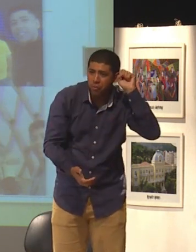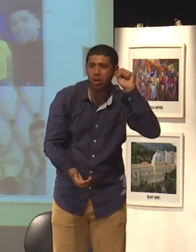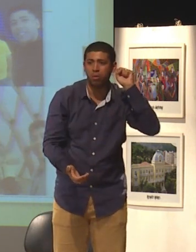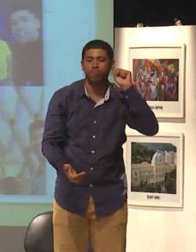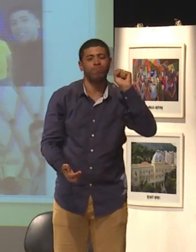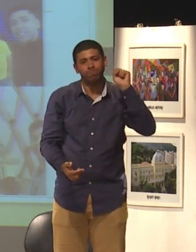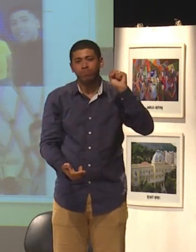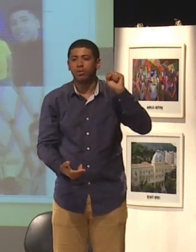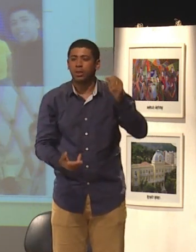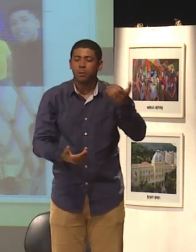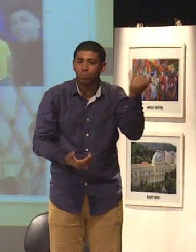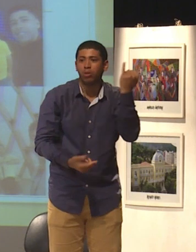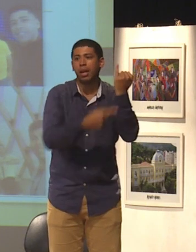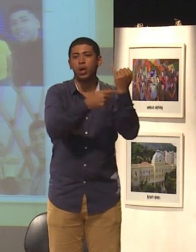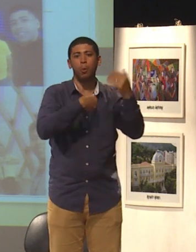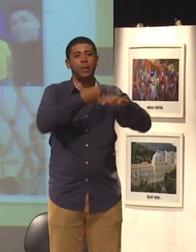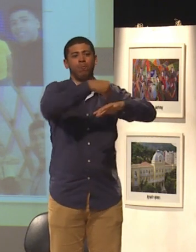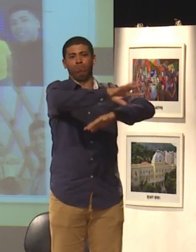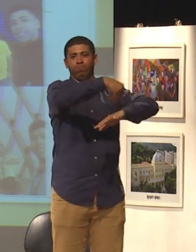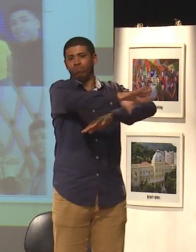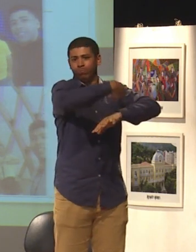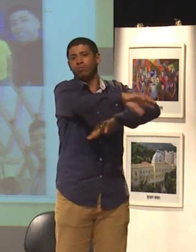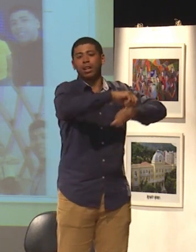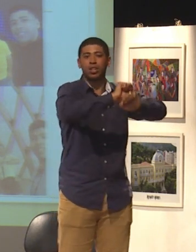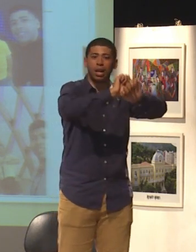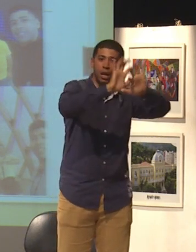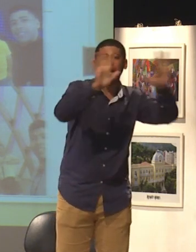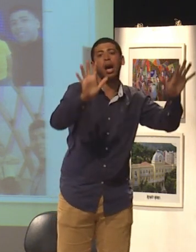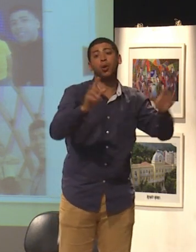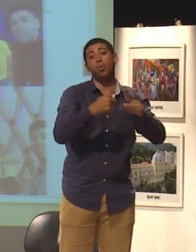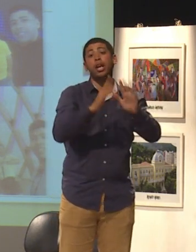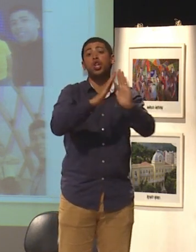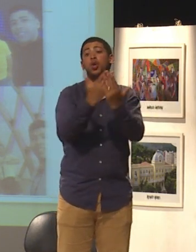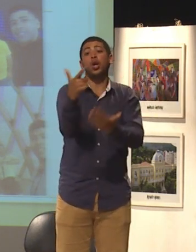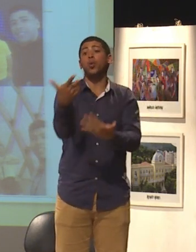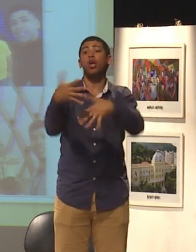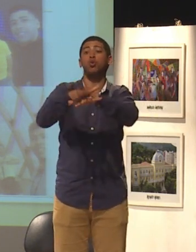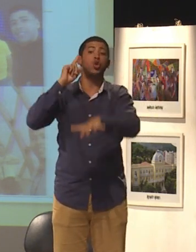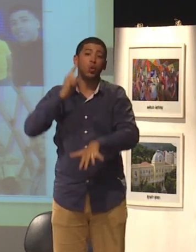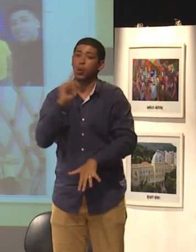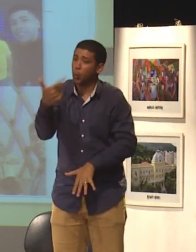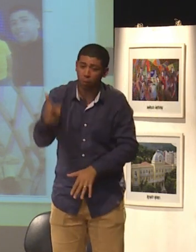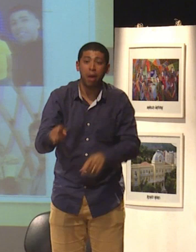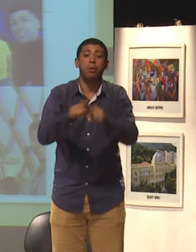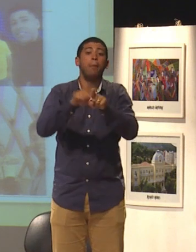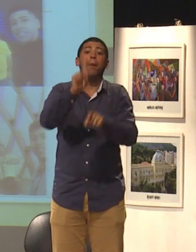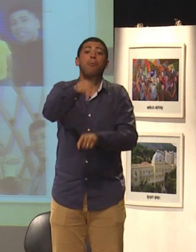fazer uma mediação, escolas de ouvintes. E é muito importante eu passar para eles de uma maneira bastante clara, porque na escola não há